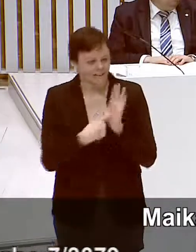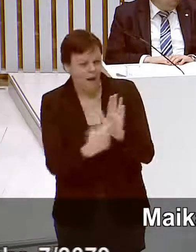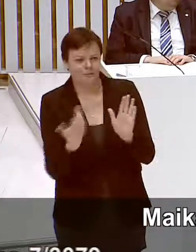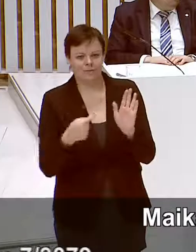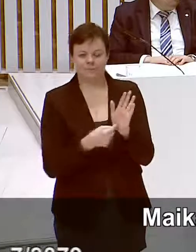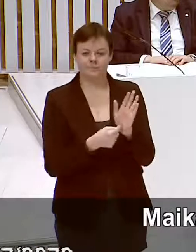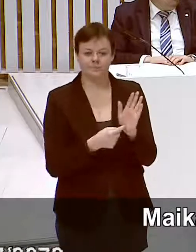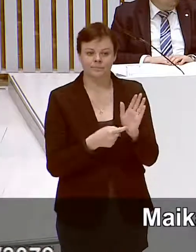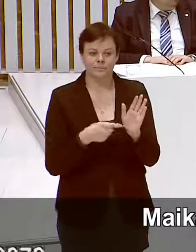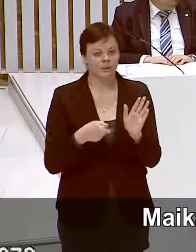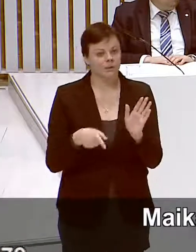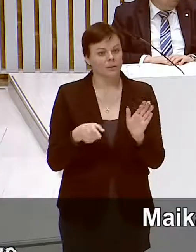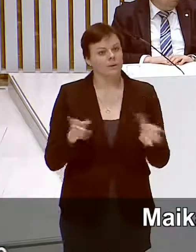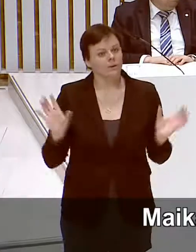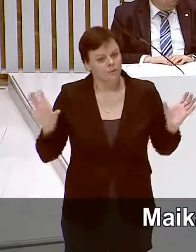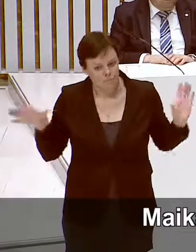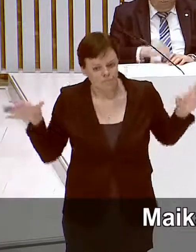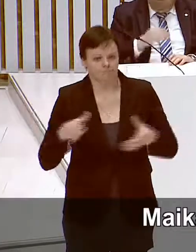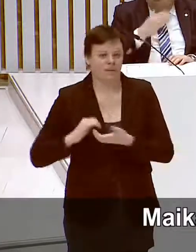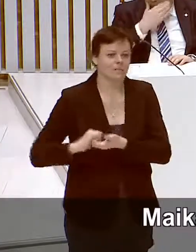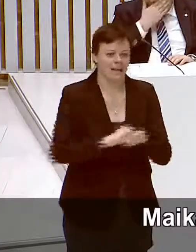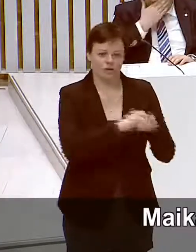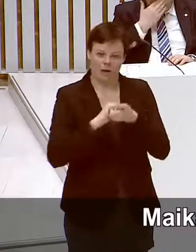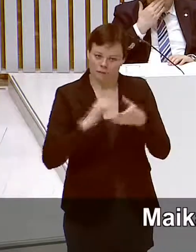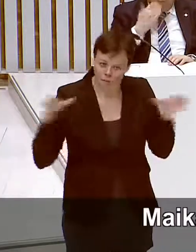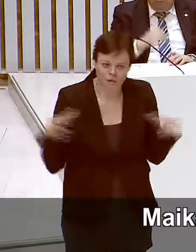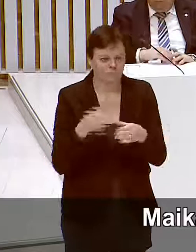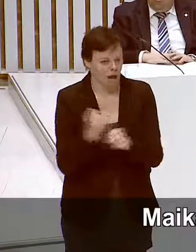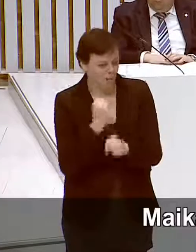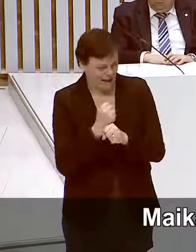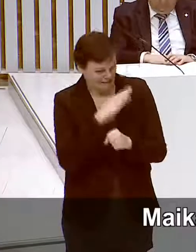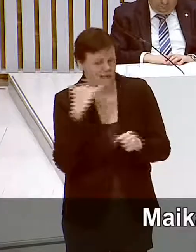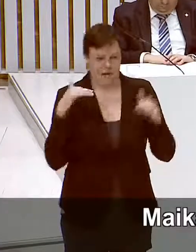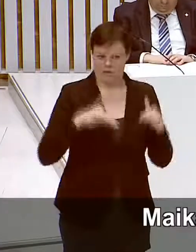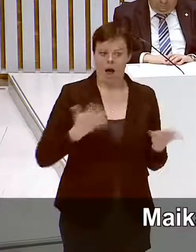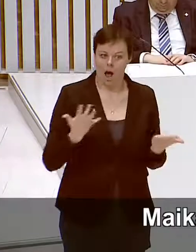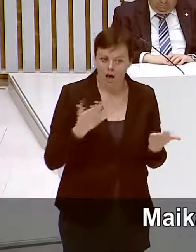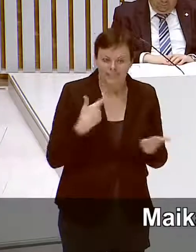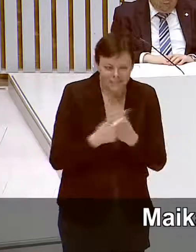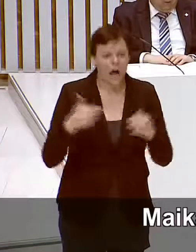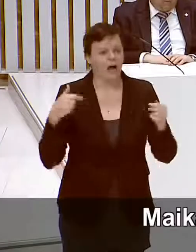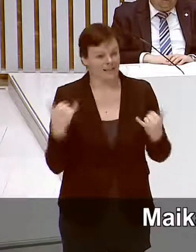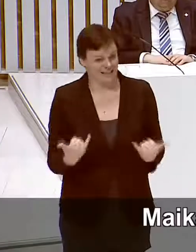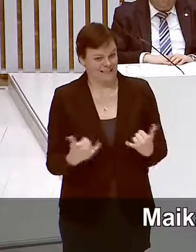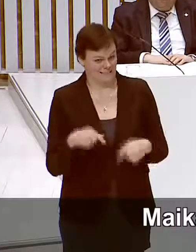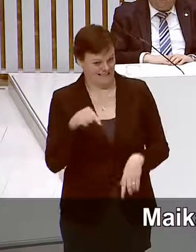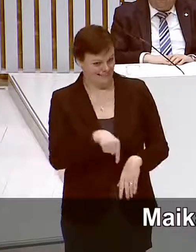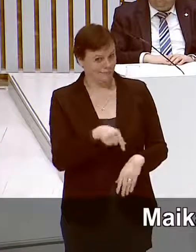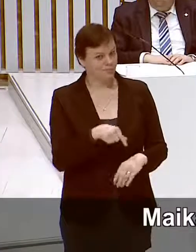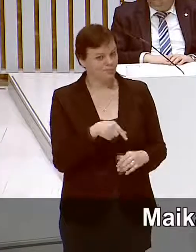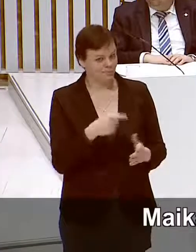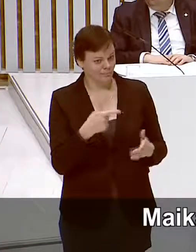unsere Gemeinschaft noch viel zu tun hat. Deshalb wird es noch in dieser Legislaturperiode hier